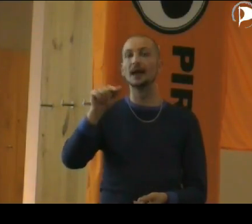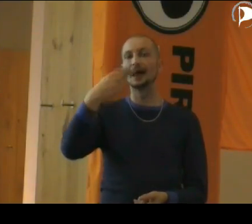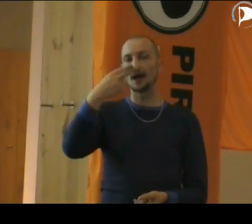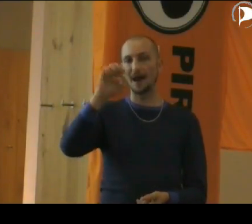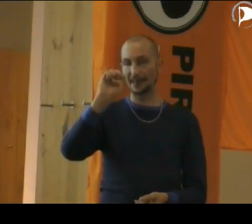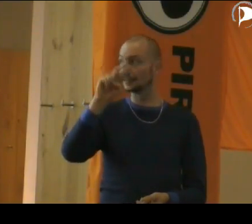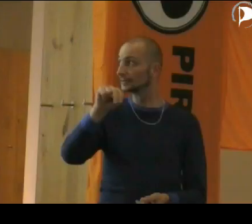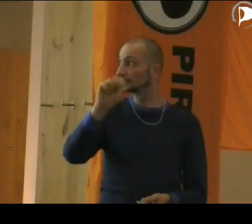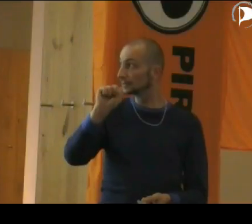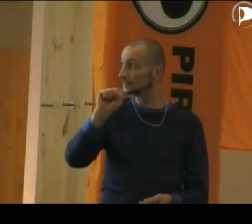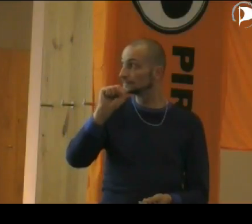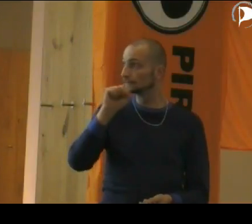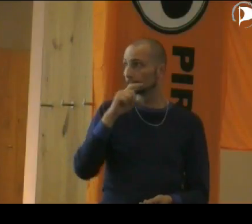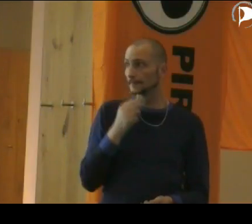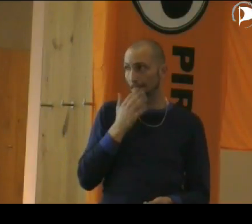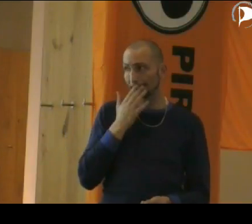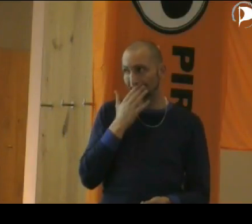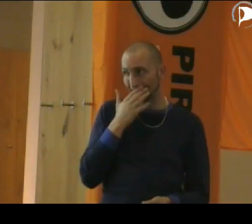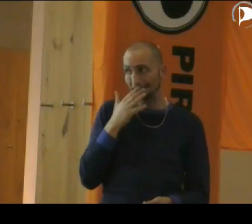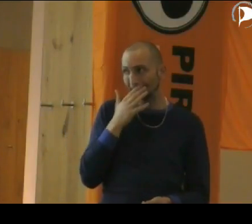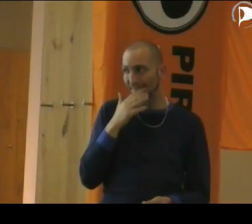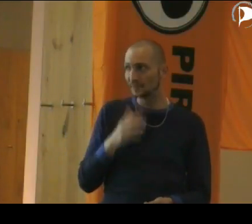ja ich habe meinen platz